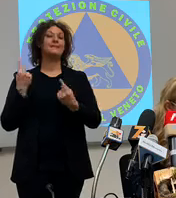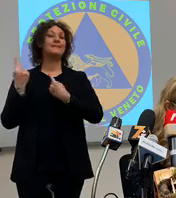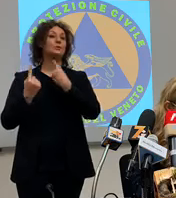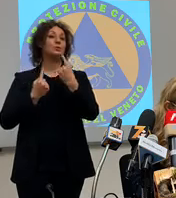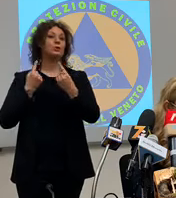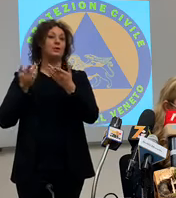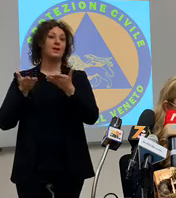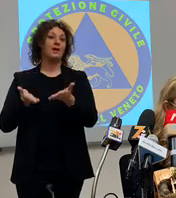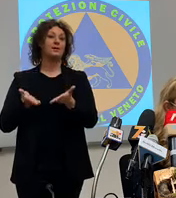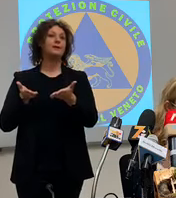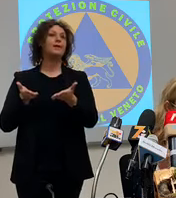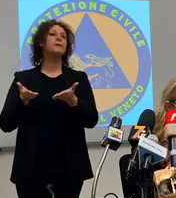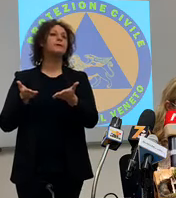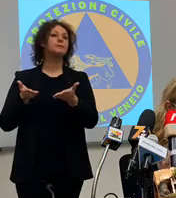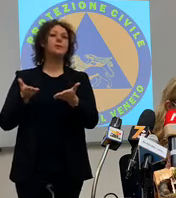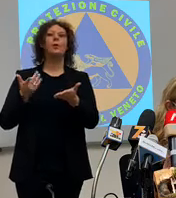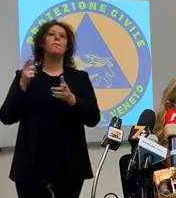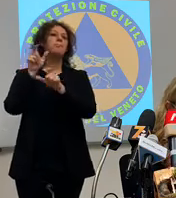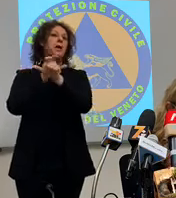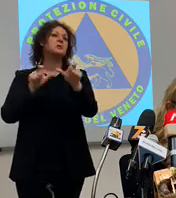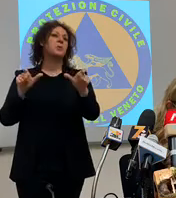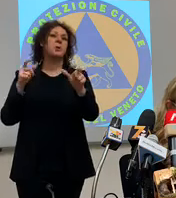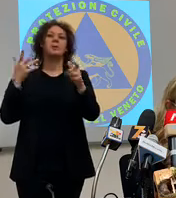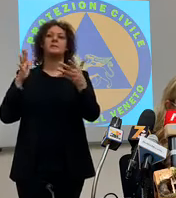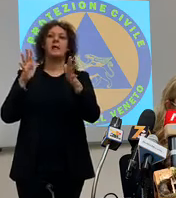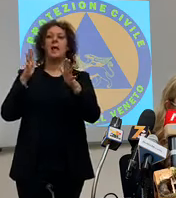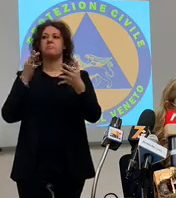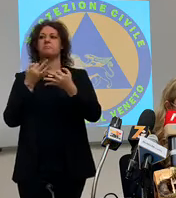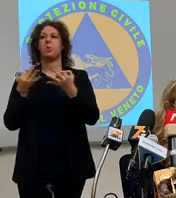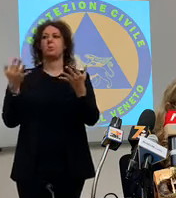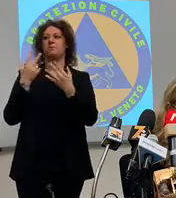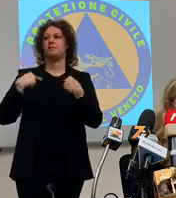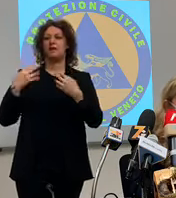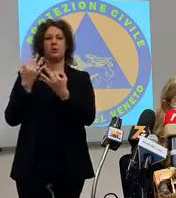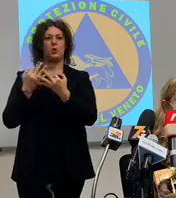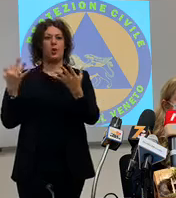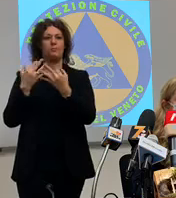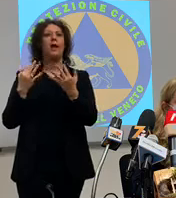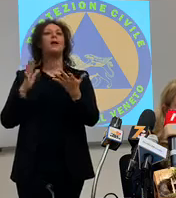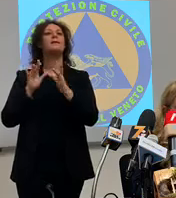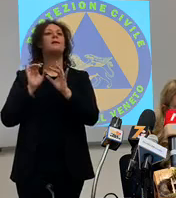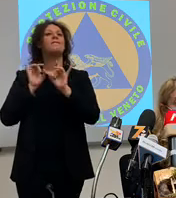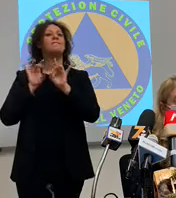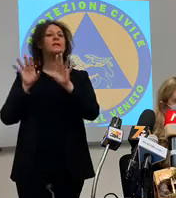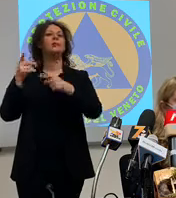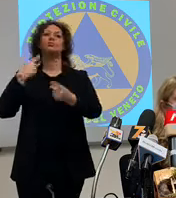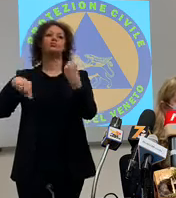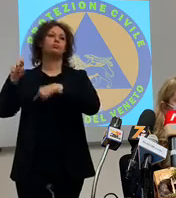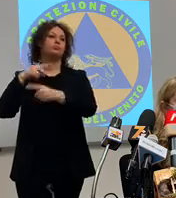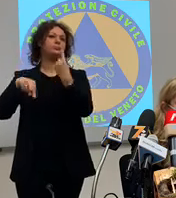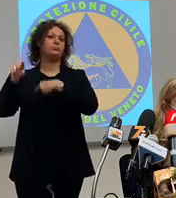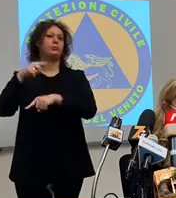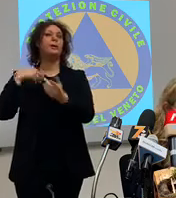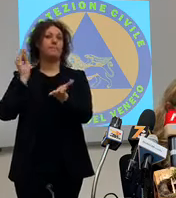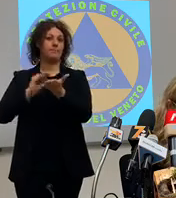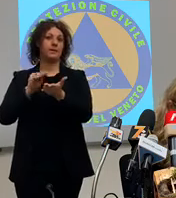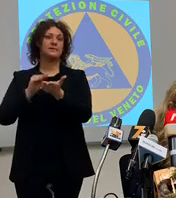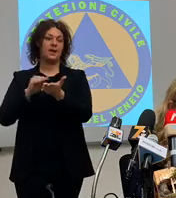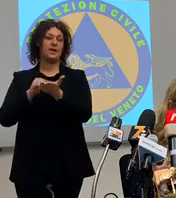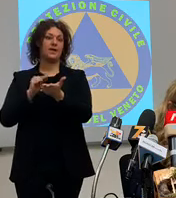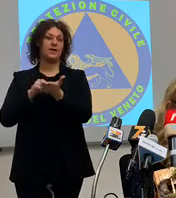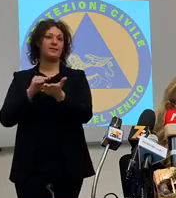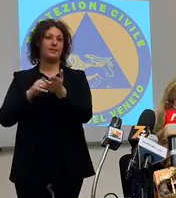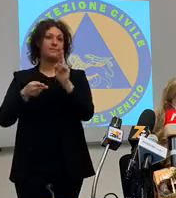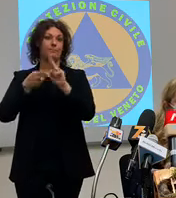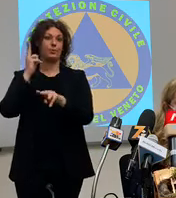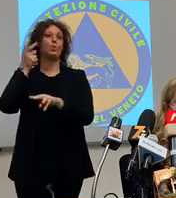condizione di normalità Cioè abbiamo il virus circola molto più frequentemente ed è più presente nella popolazione